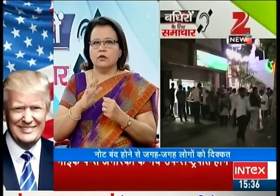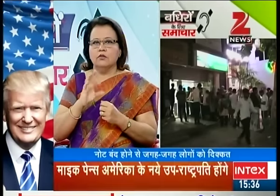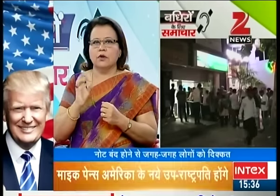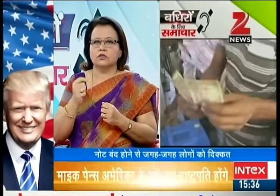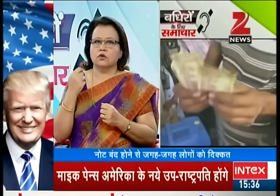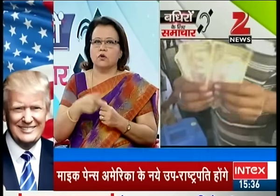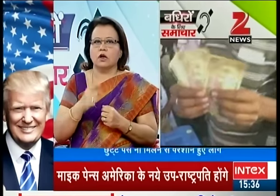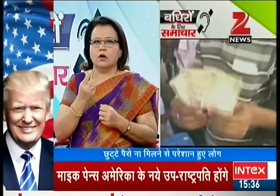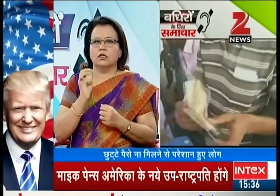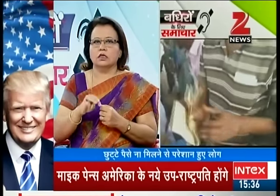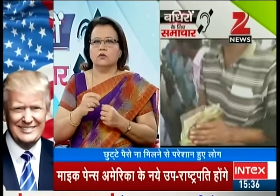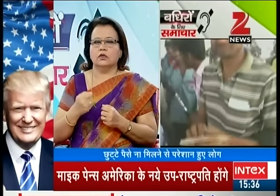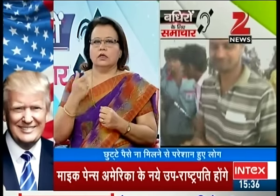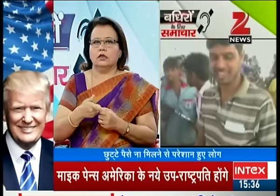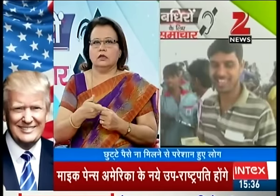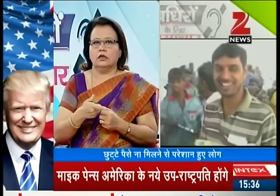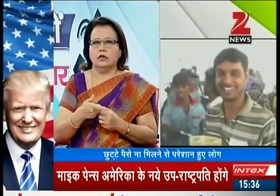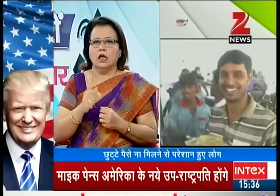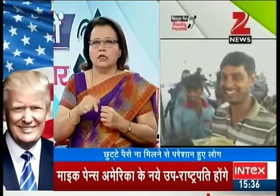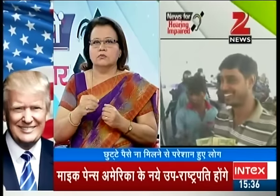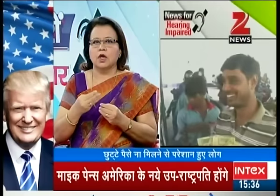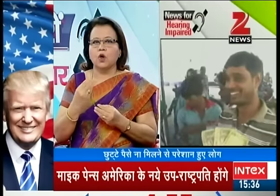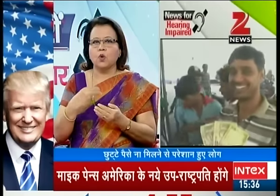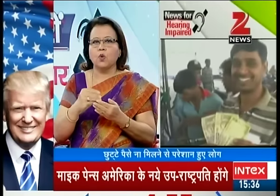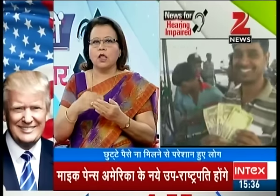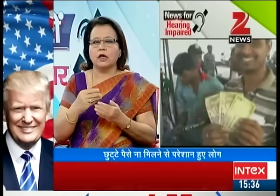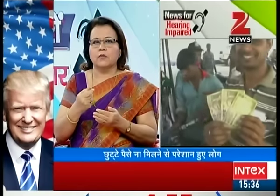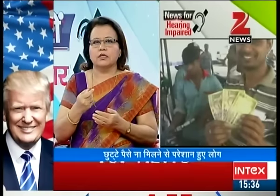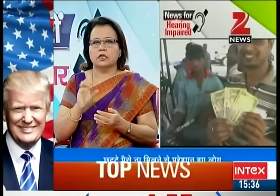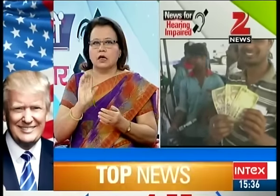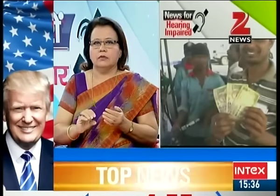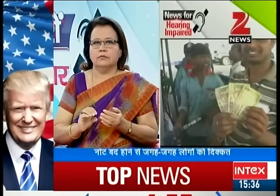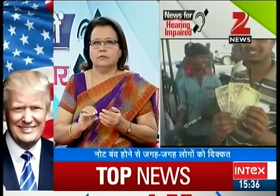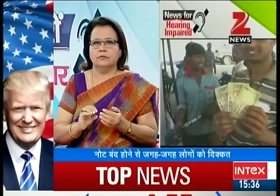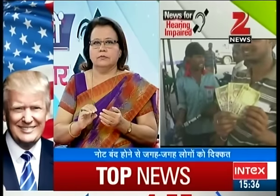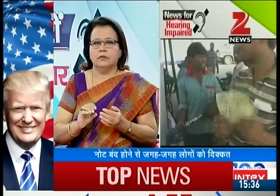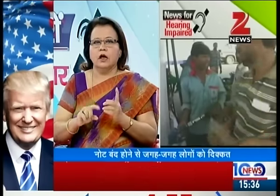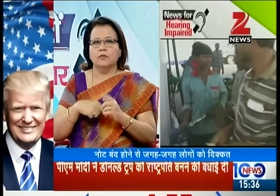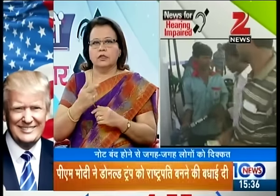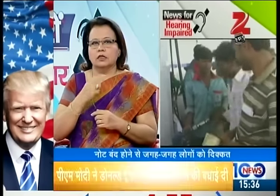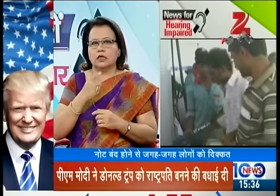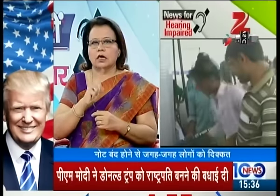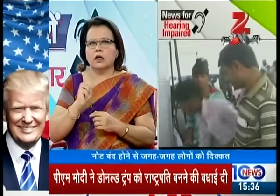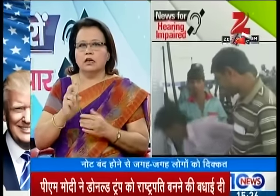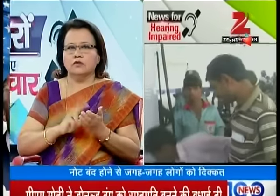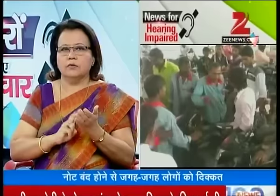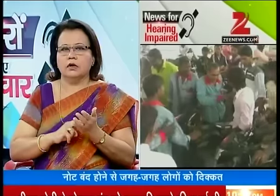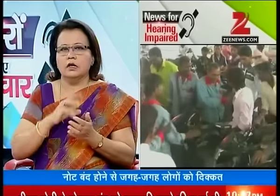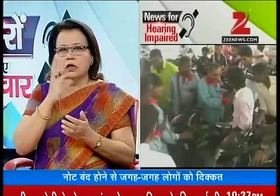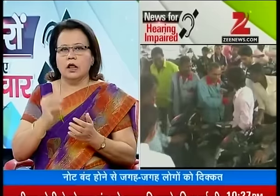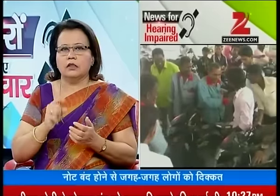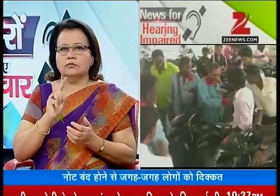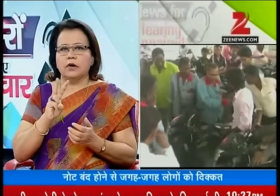लिए भी 500 और 1000 रुपए का नोट दे रहे हैं। ऐसे में खुले पैसों की कमी है। आपको ये बता दें कि